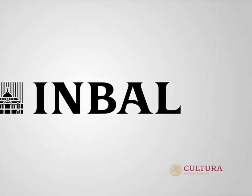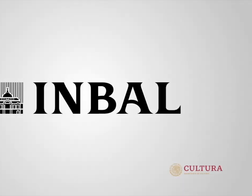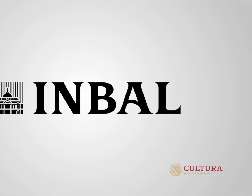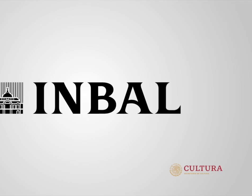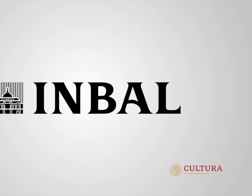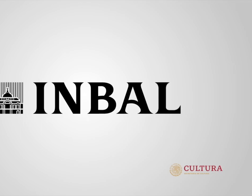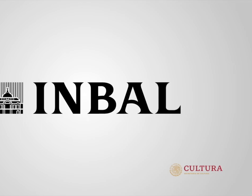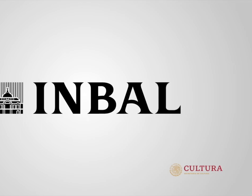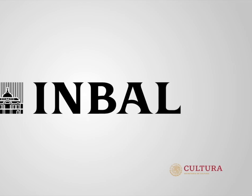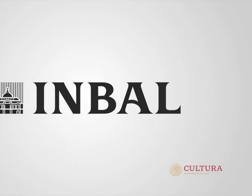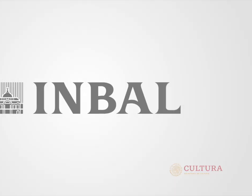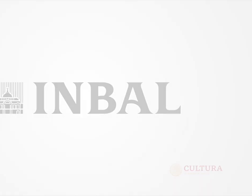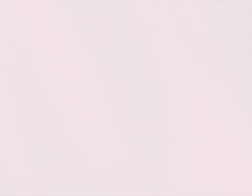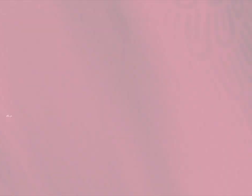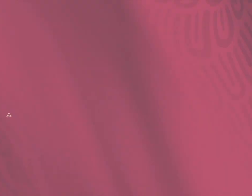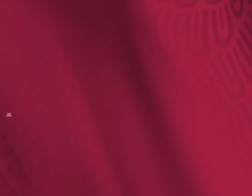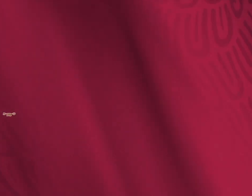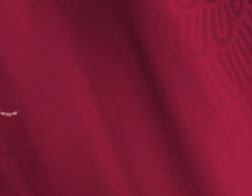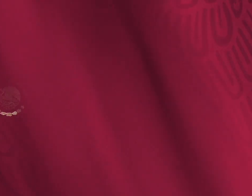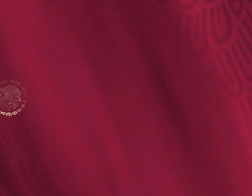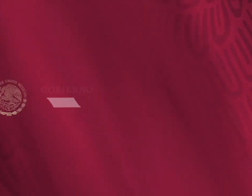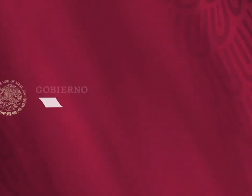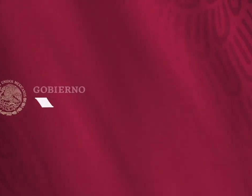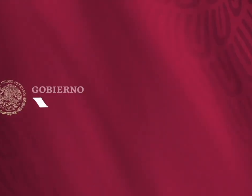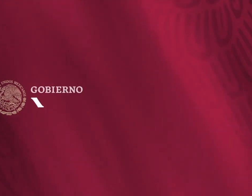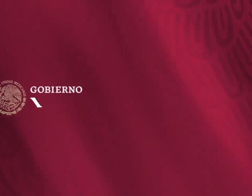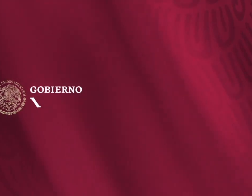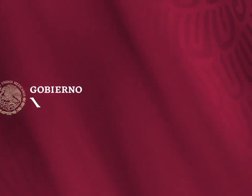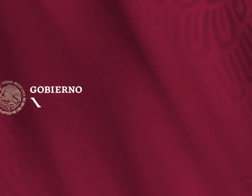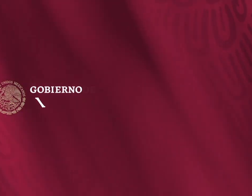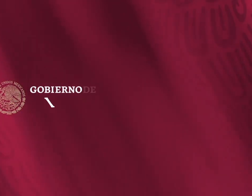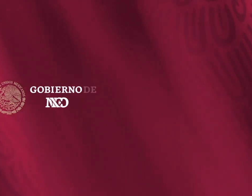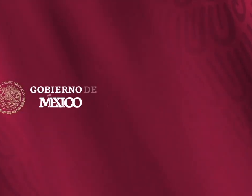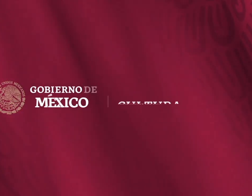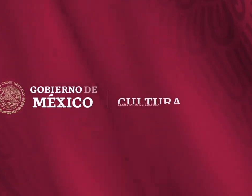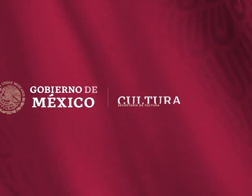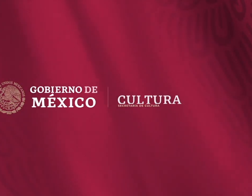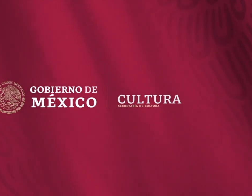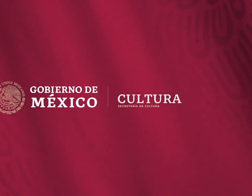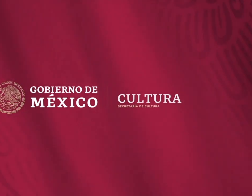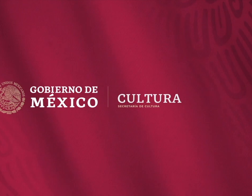Gobierno de México.